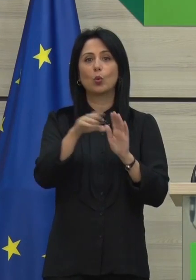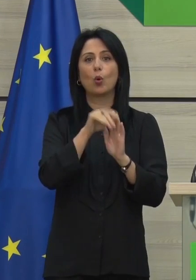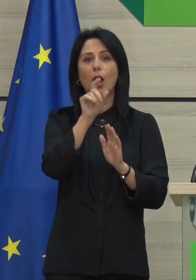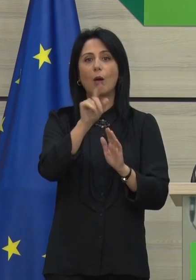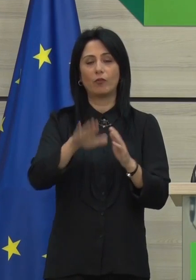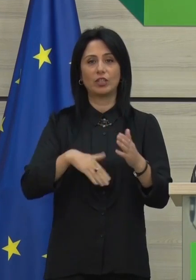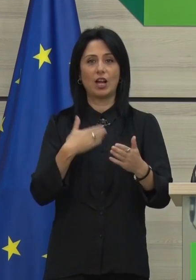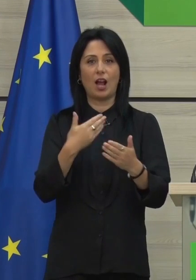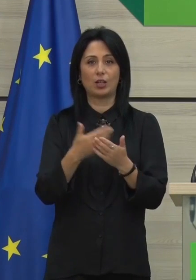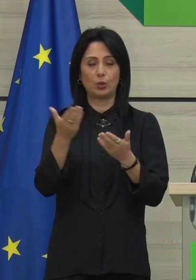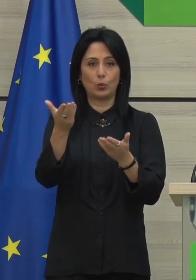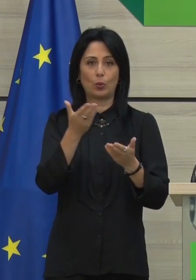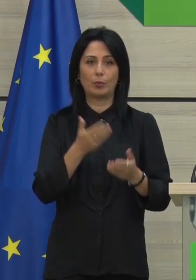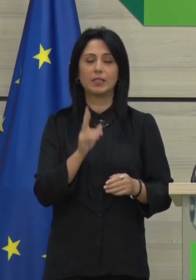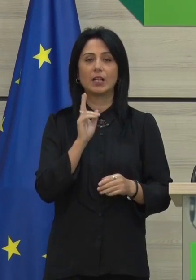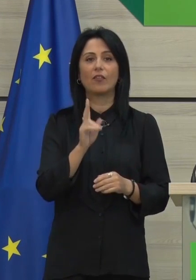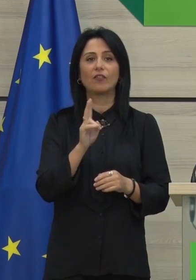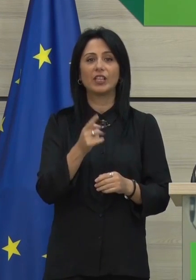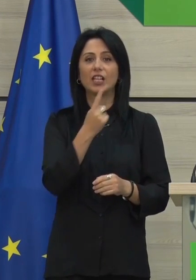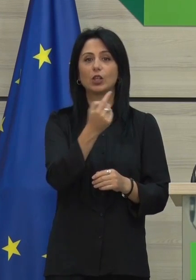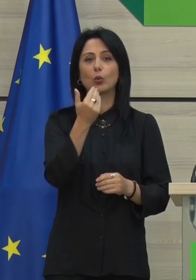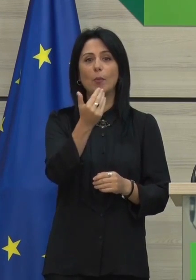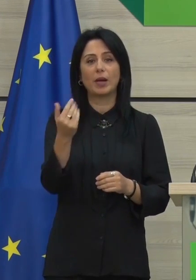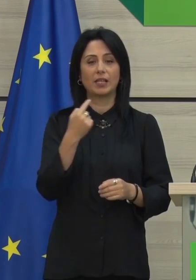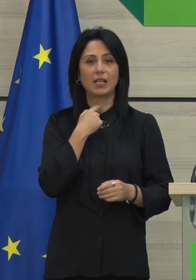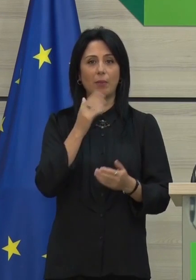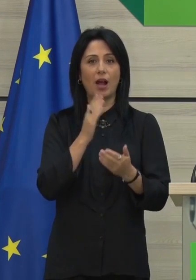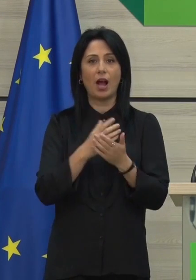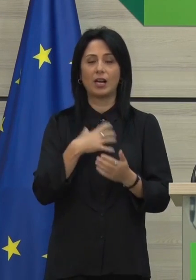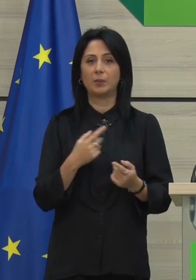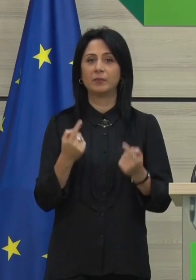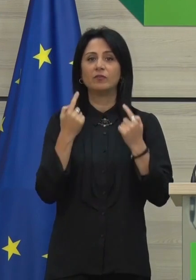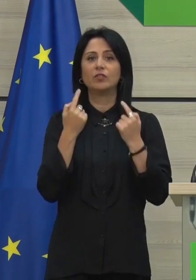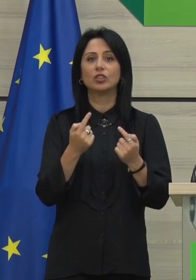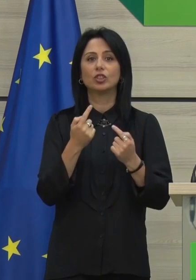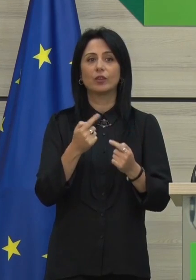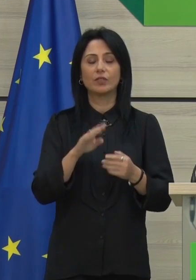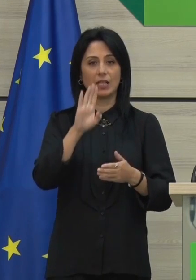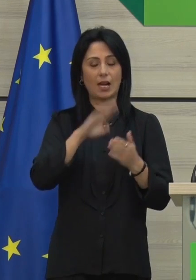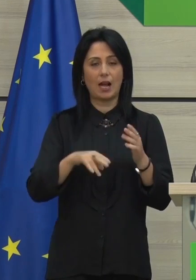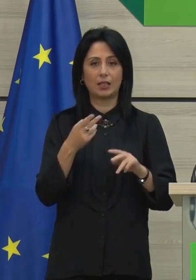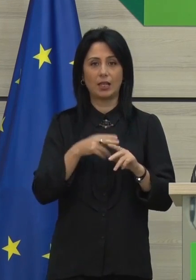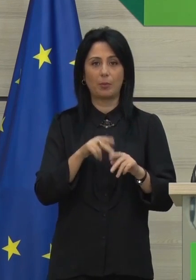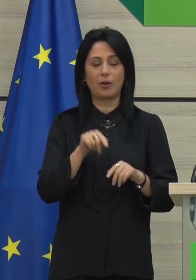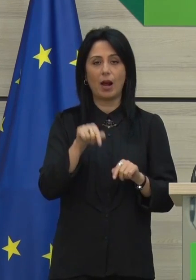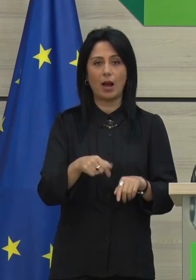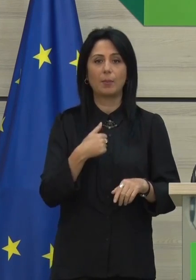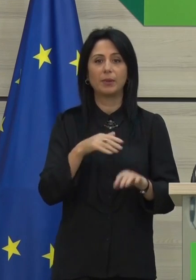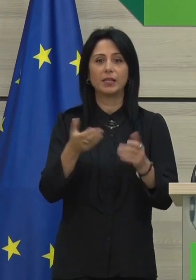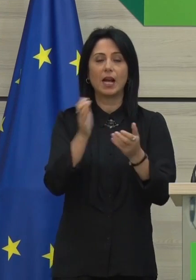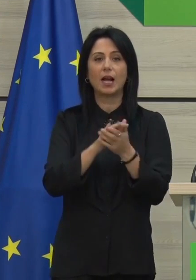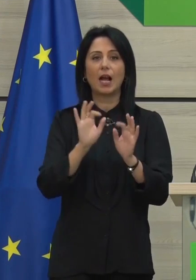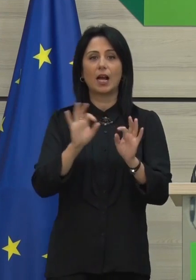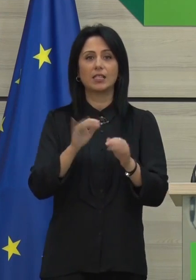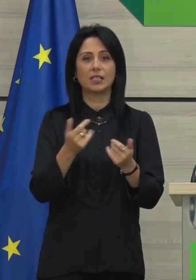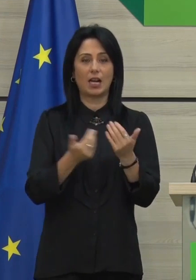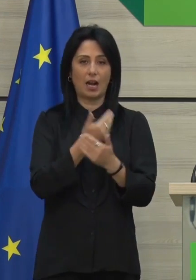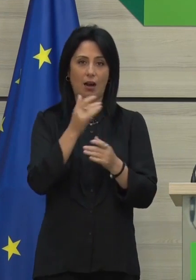ამომრჩეველს აქტიურობისაკენ, ვინაიდან თითოეული მათგანის ხმა არის მნიშვნელოვანი. გარდა ამისა, აქვე მინდა გავგაცნოთ